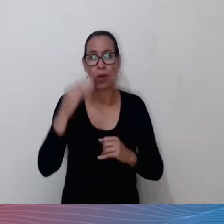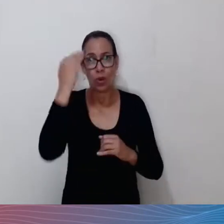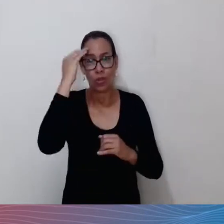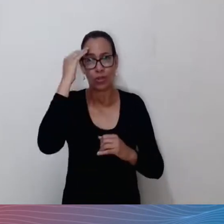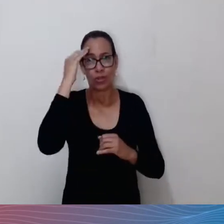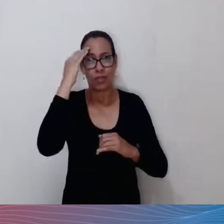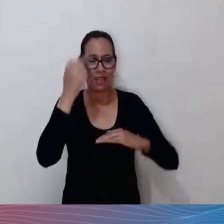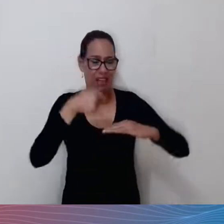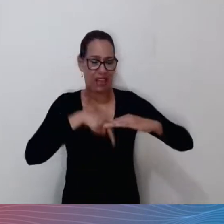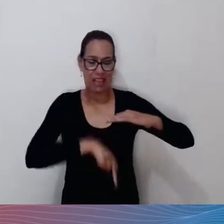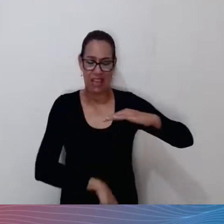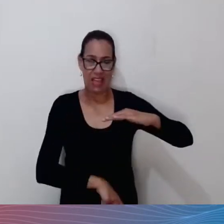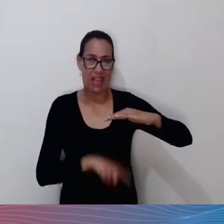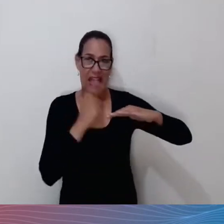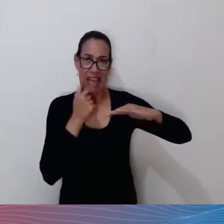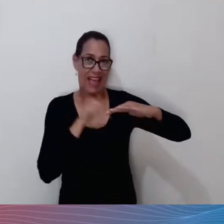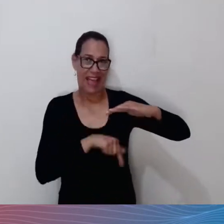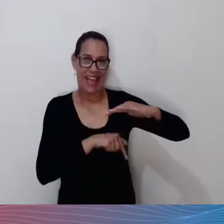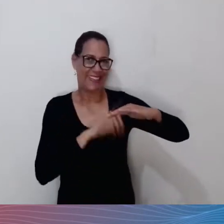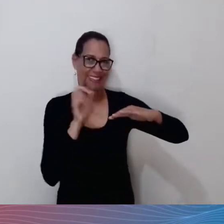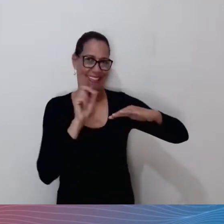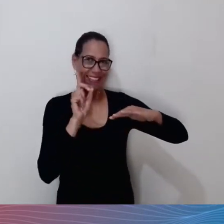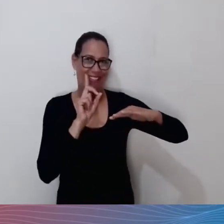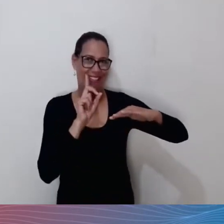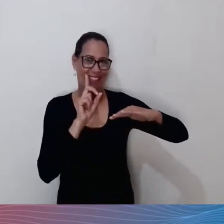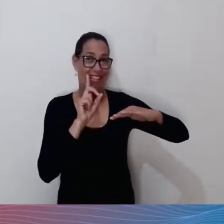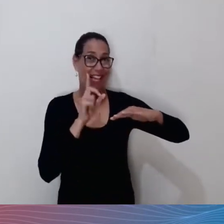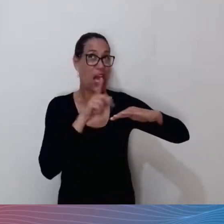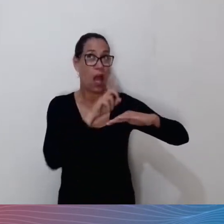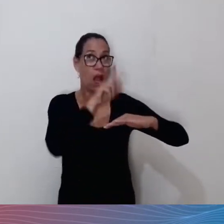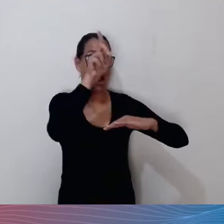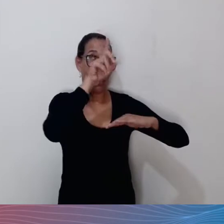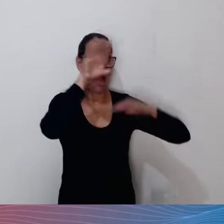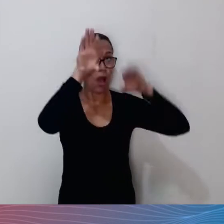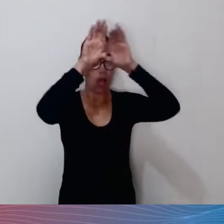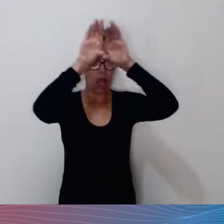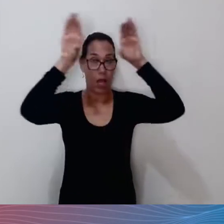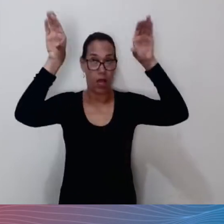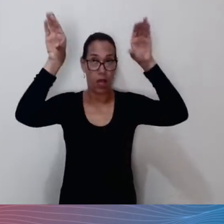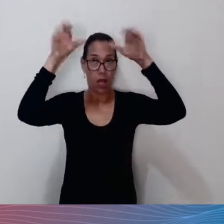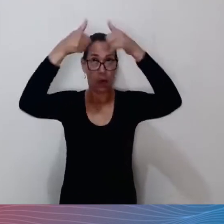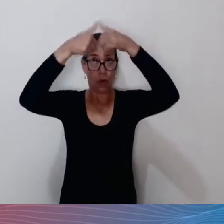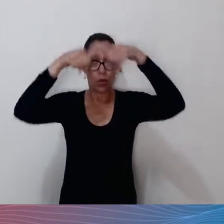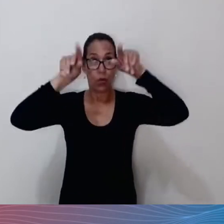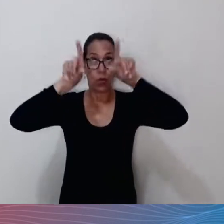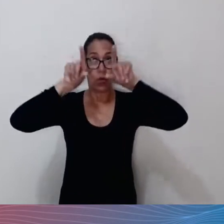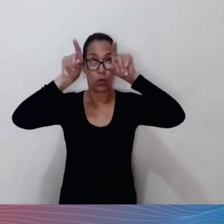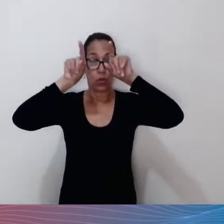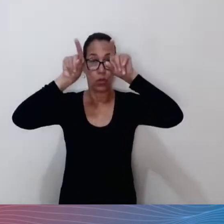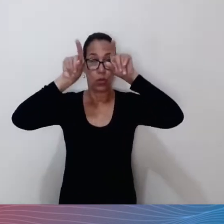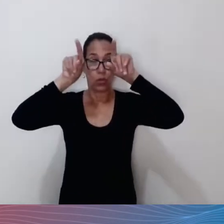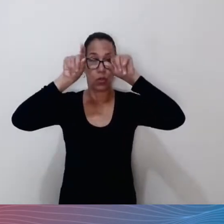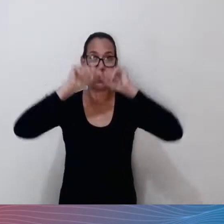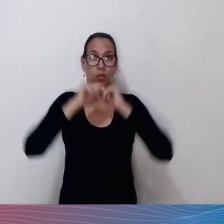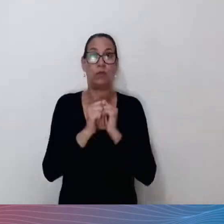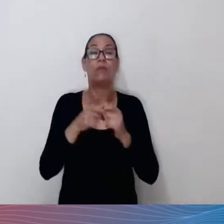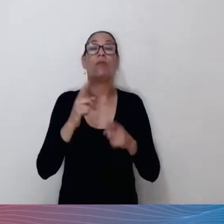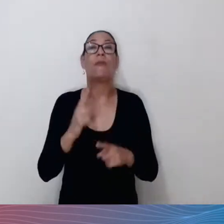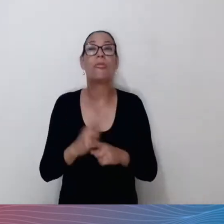céu. Né? E por quê? Porque ele